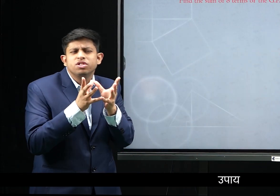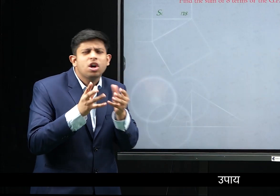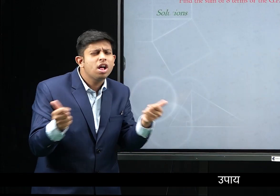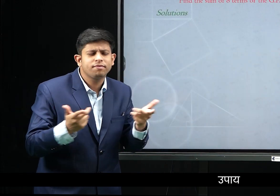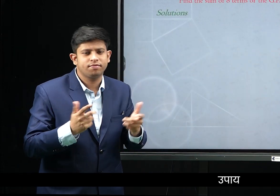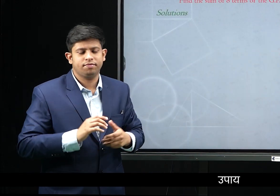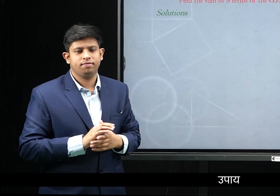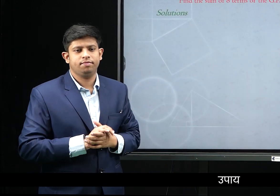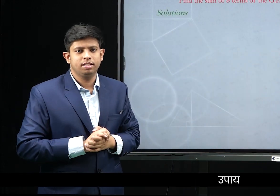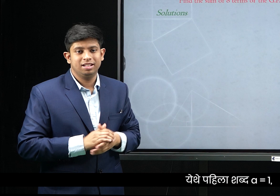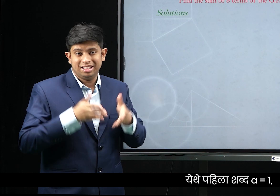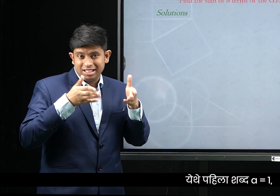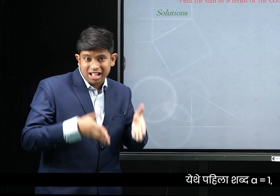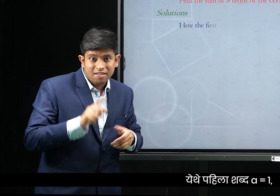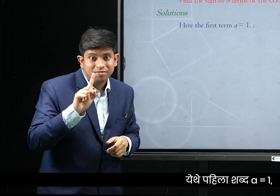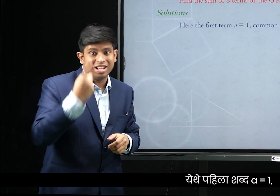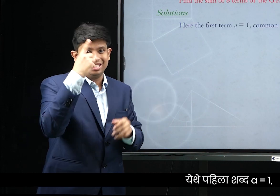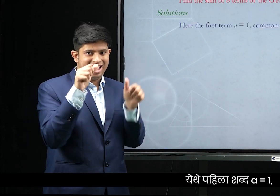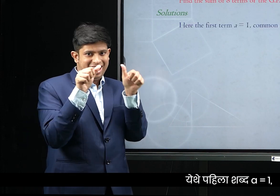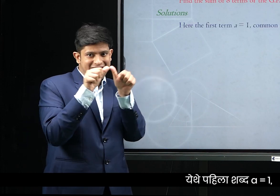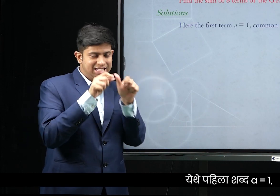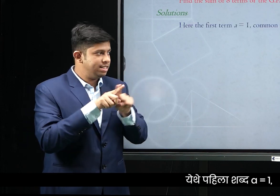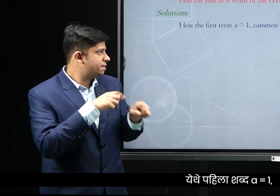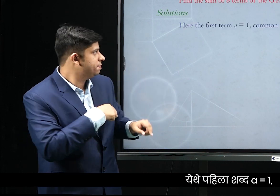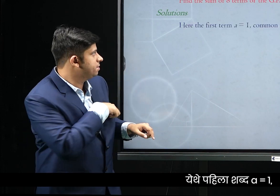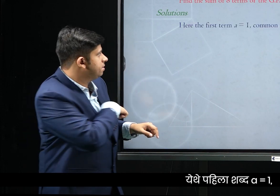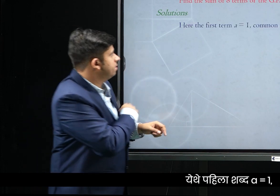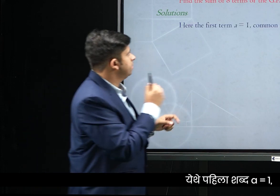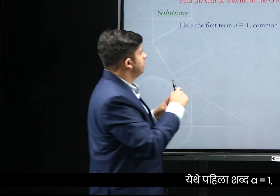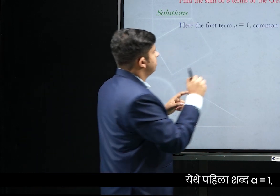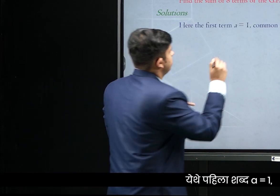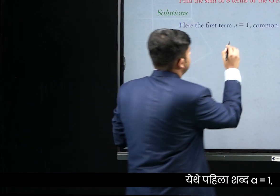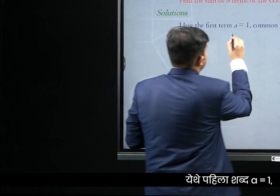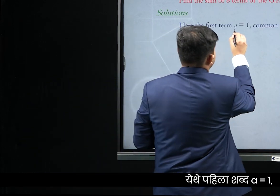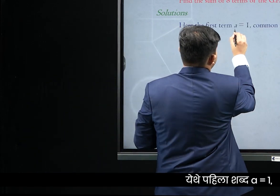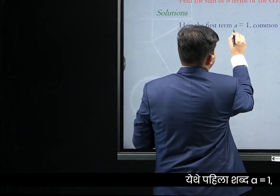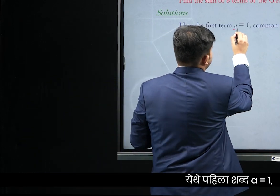उपाय: येथे पहिला शब्द a is equal to 1,